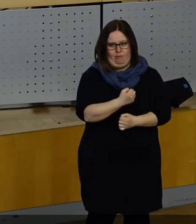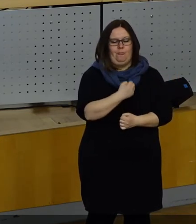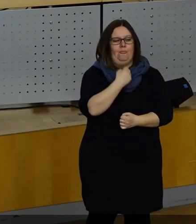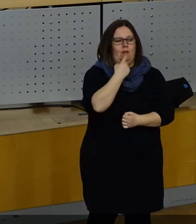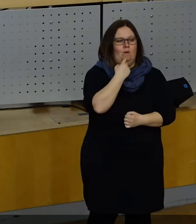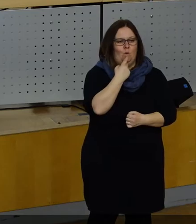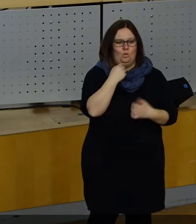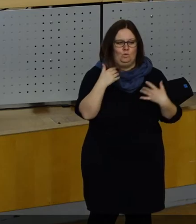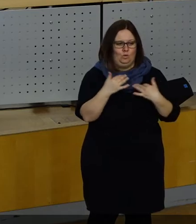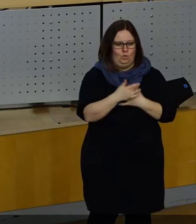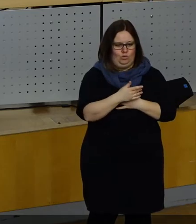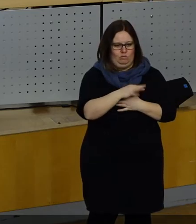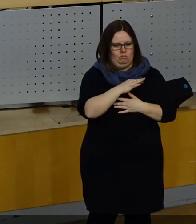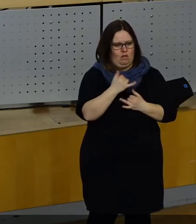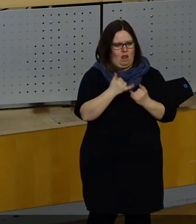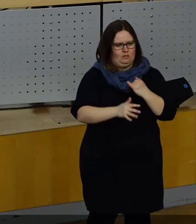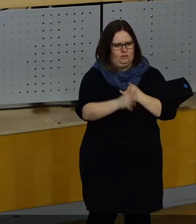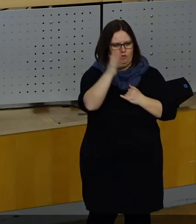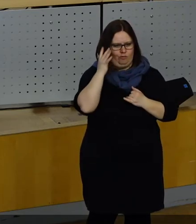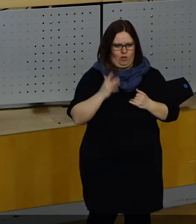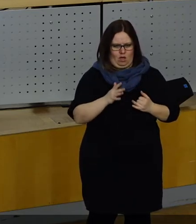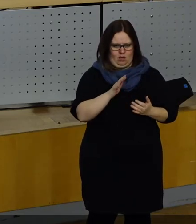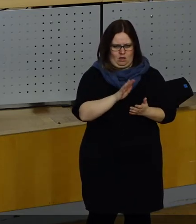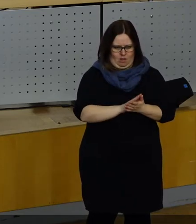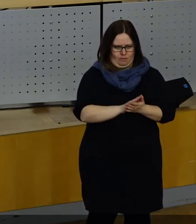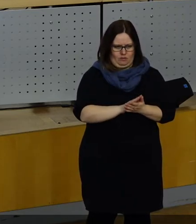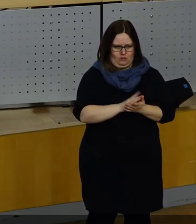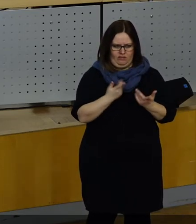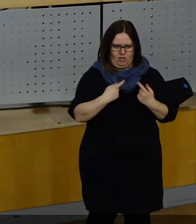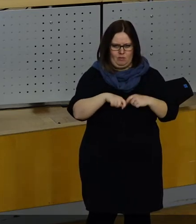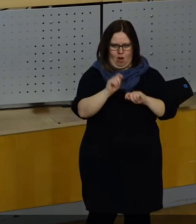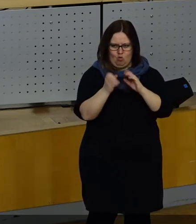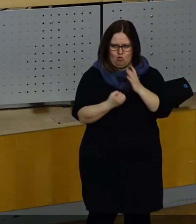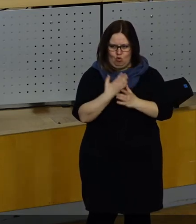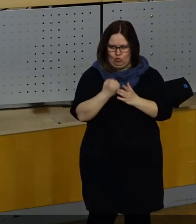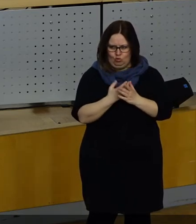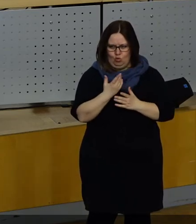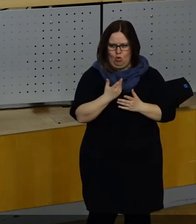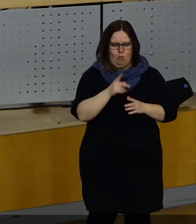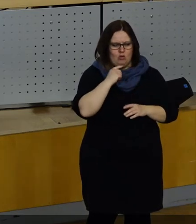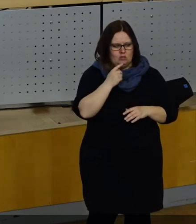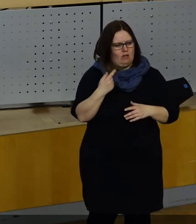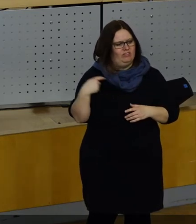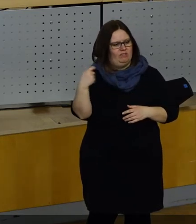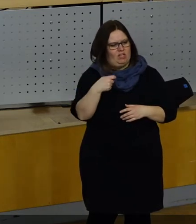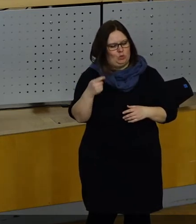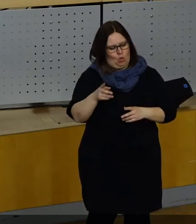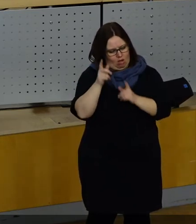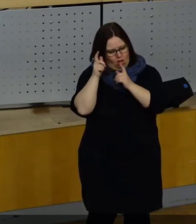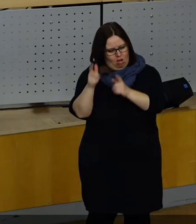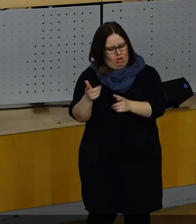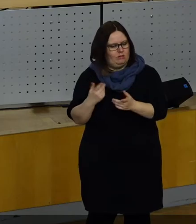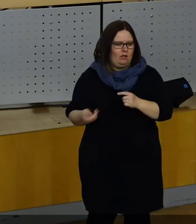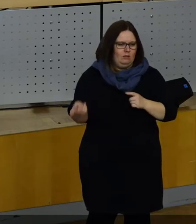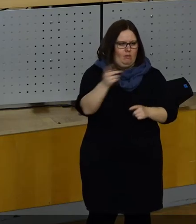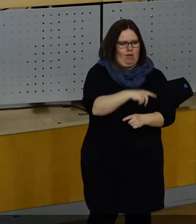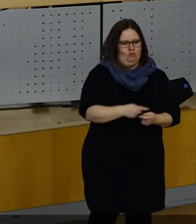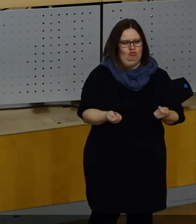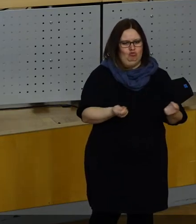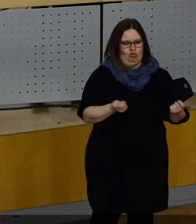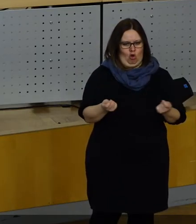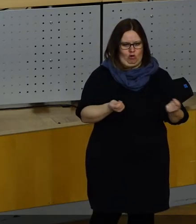ganz entscheidend in den letzten 5 Jahren dazu beigetragen, dass die Baukultur vom Laissez-faire des Investoren hin zu einer Steuerung gekommen ist.